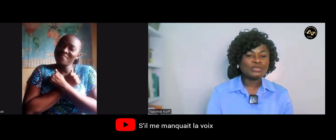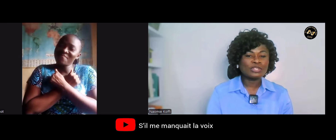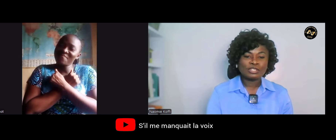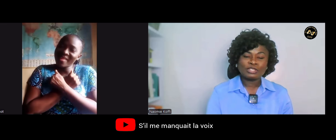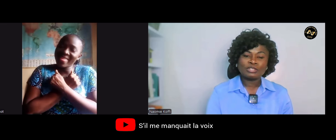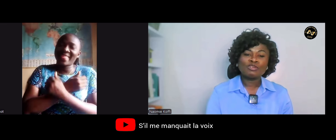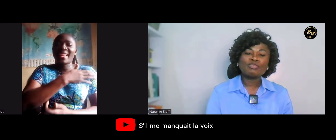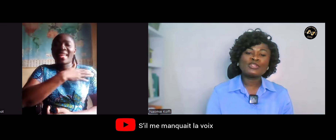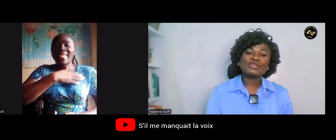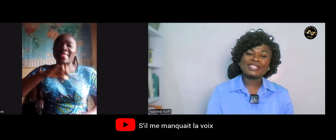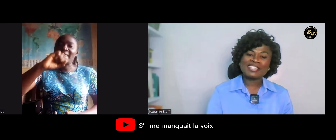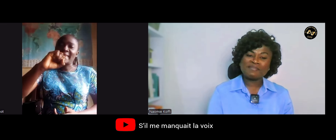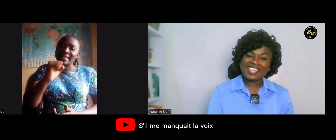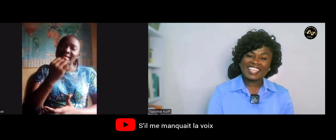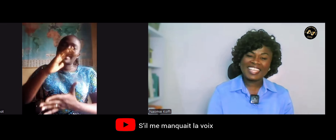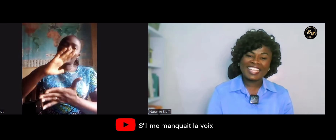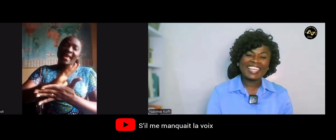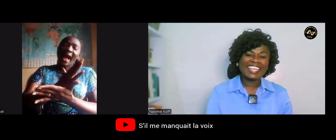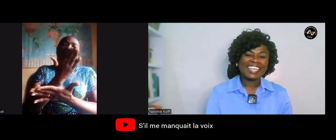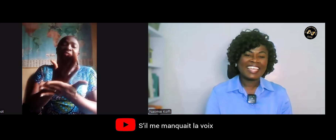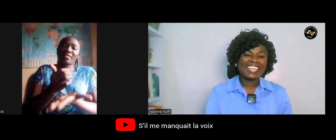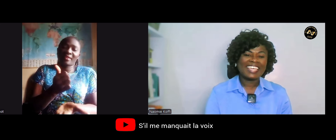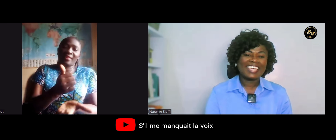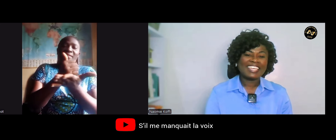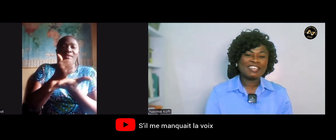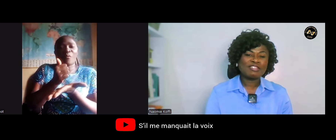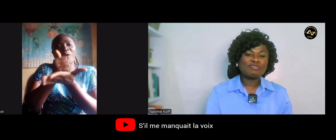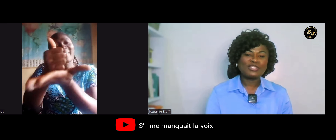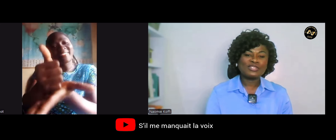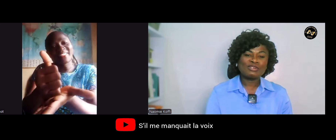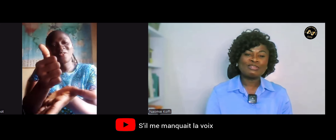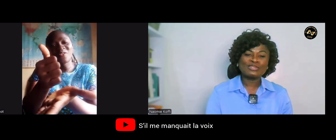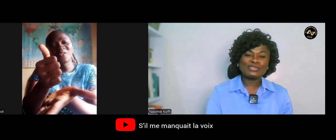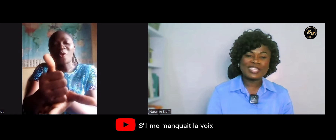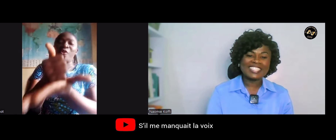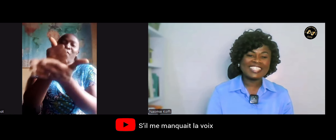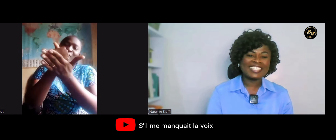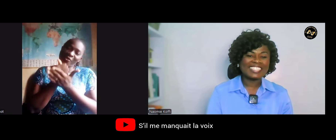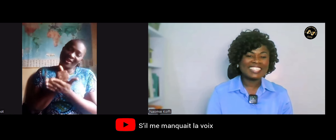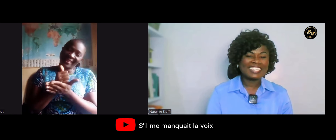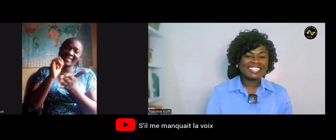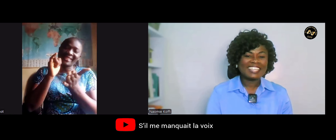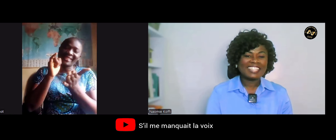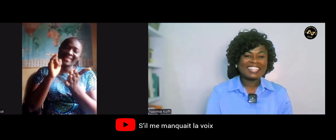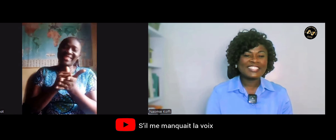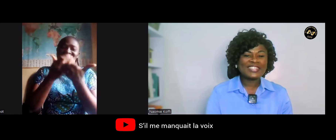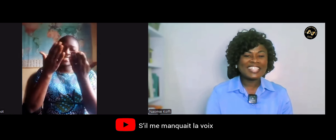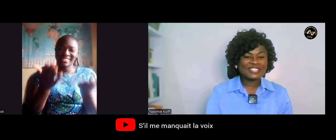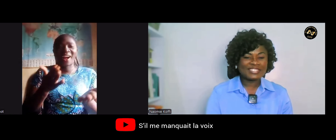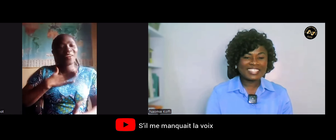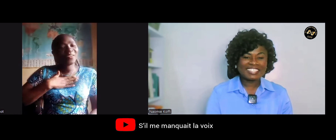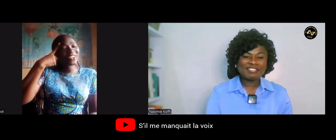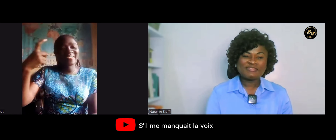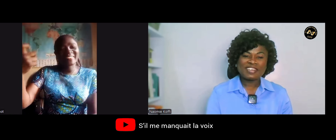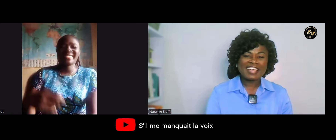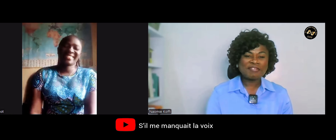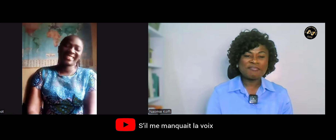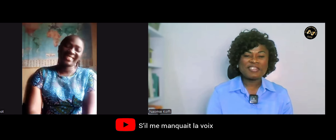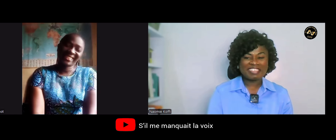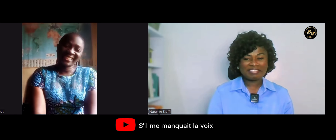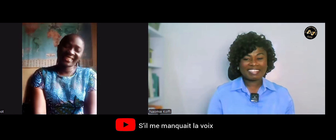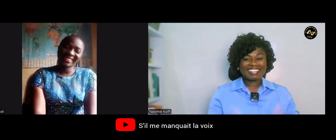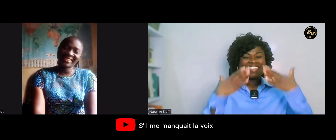nous, que nous puissions nous aimer, que nous puissions nous soutenir les uns les autres.